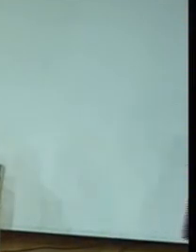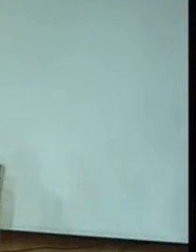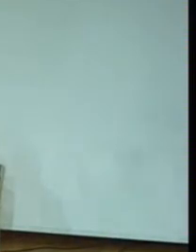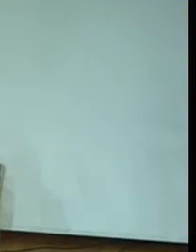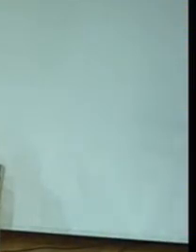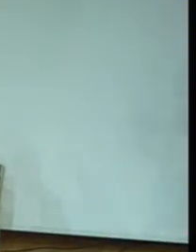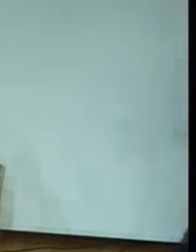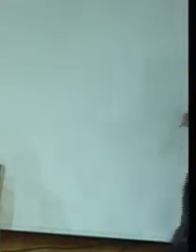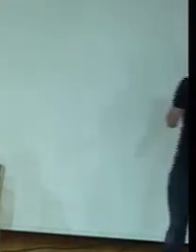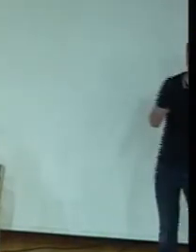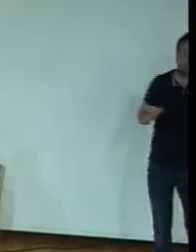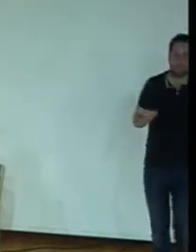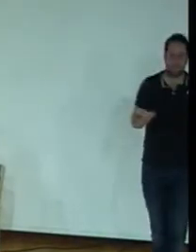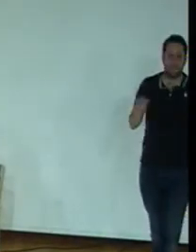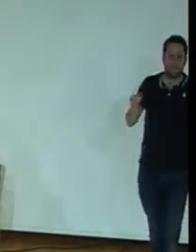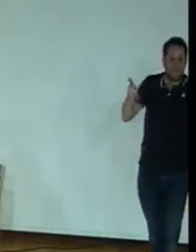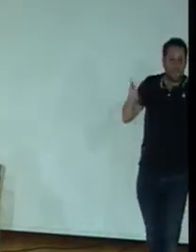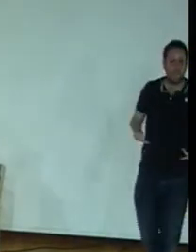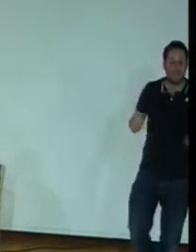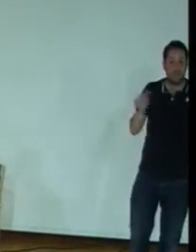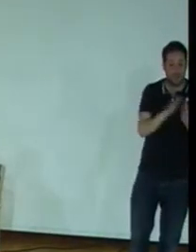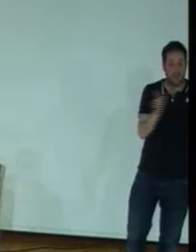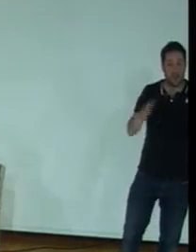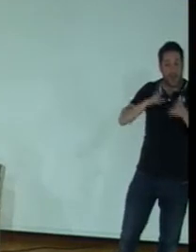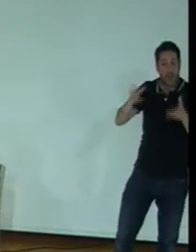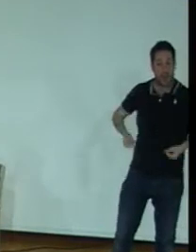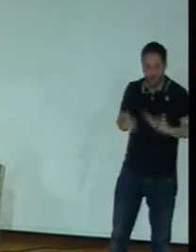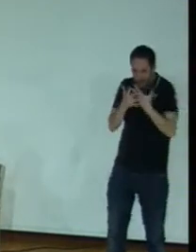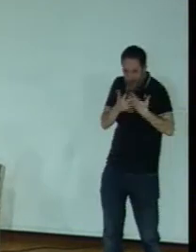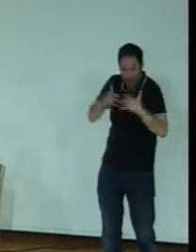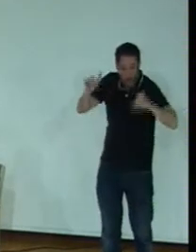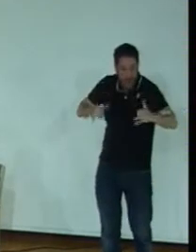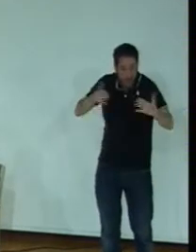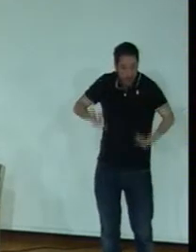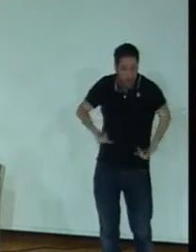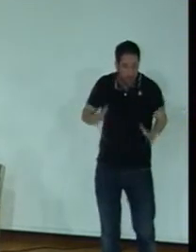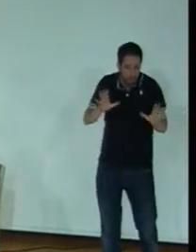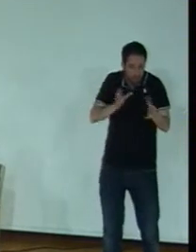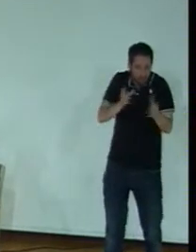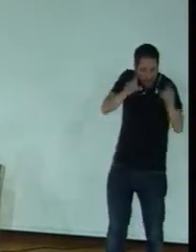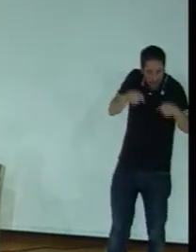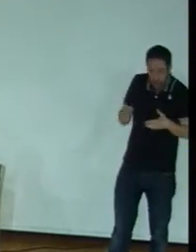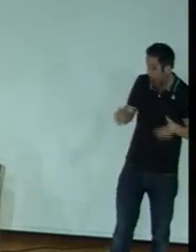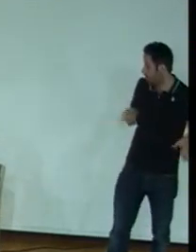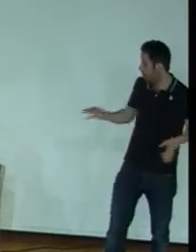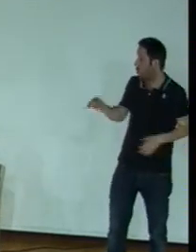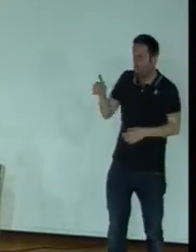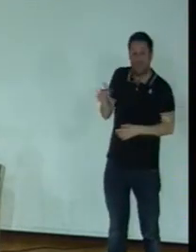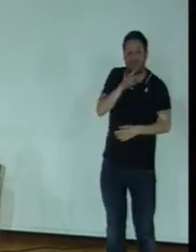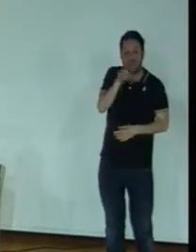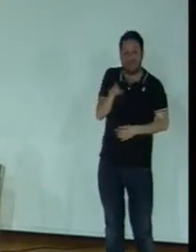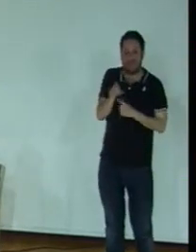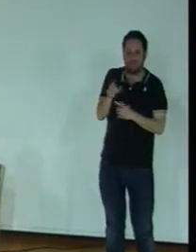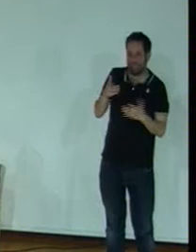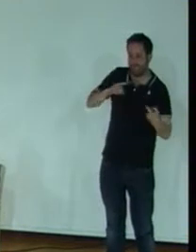des crypto-parties, donc on n'est pas très loin non plus. Merci d'ailleurs à leur équipe. Juste une chose quand même, une des questions qu'on n'a pas abordées, qui